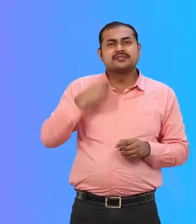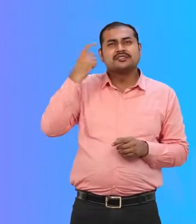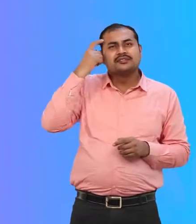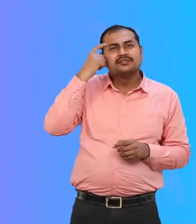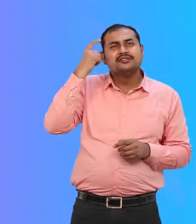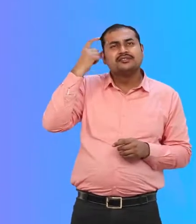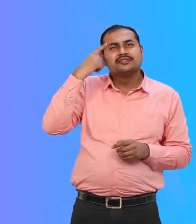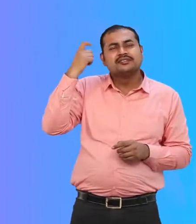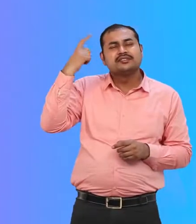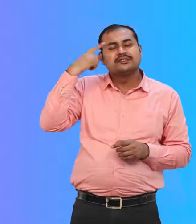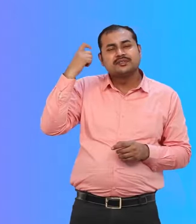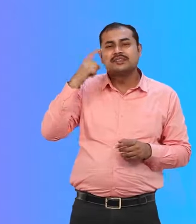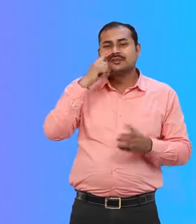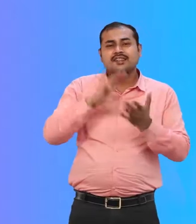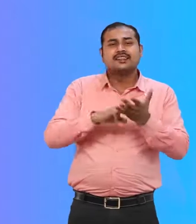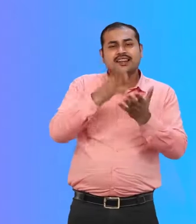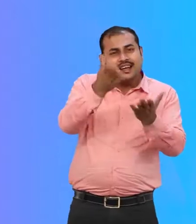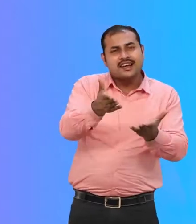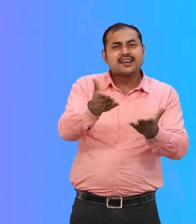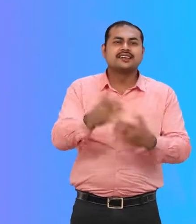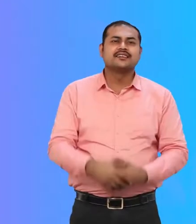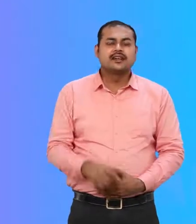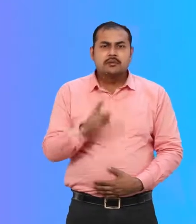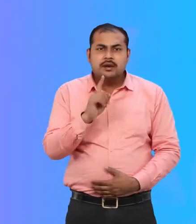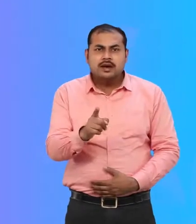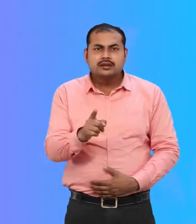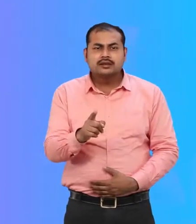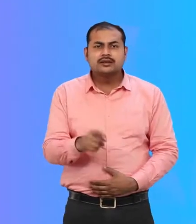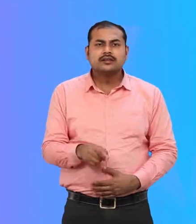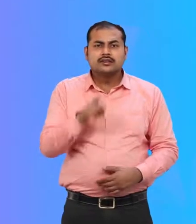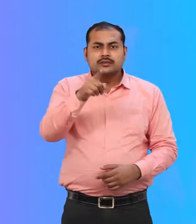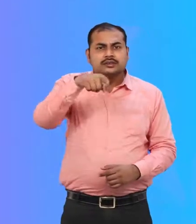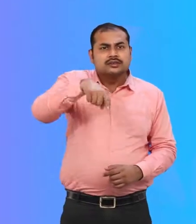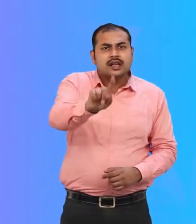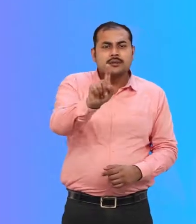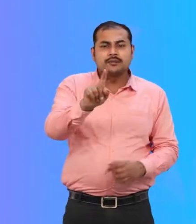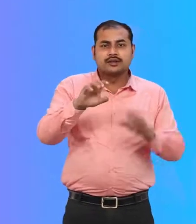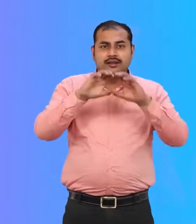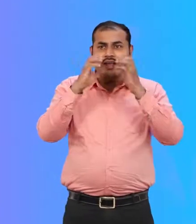मैंने भी तुम्हें याद किया लेकिन तुम खुद से कक्षा में कैसे पहुंची